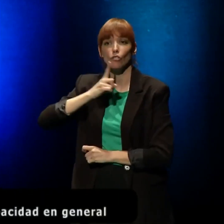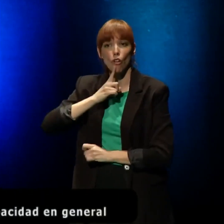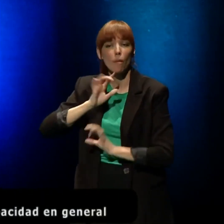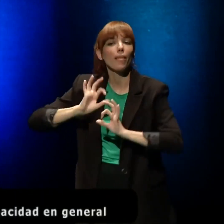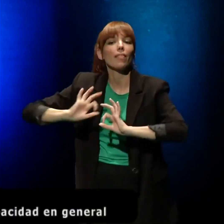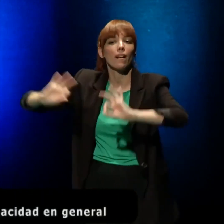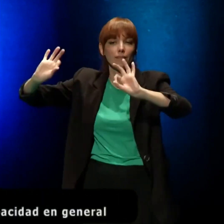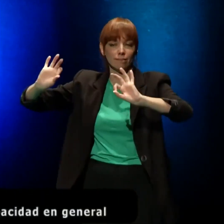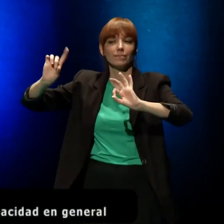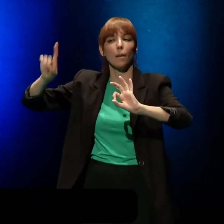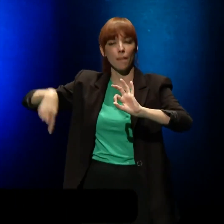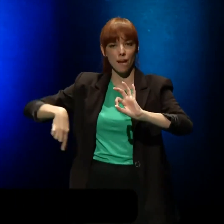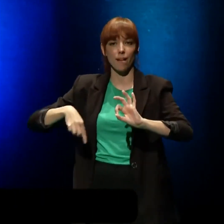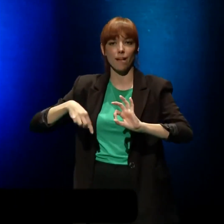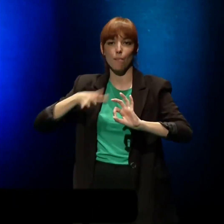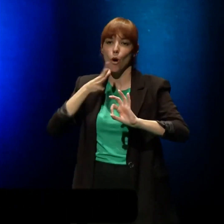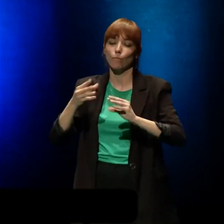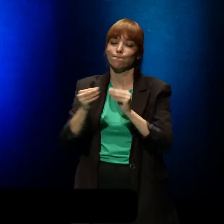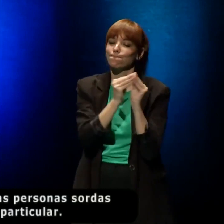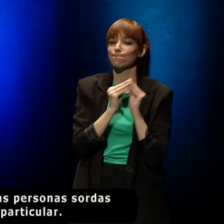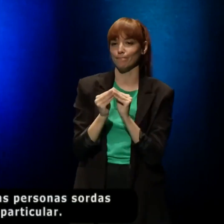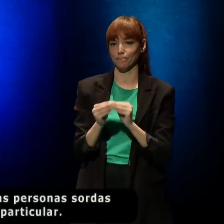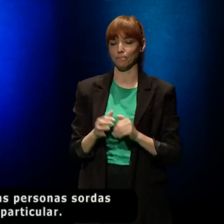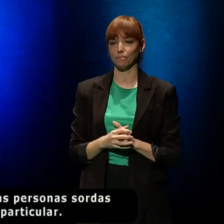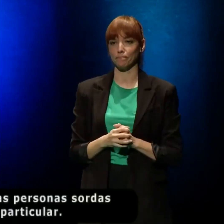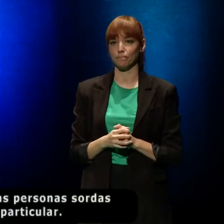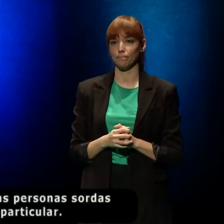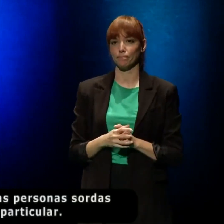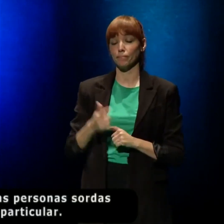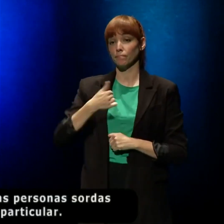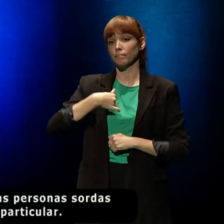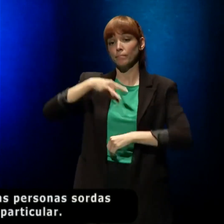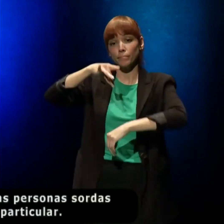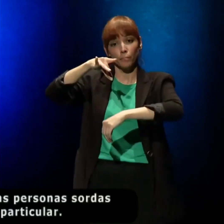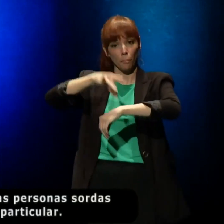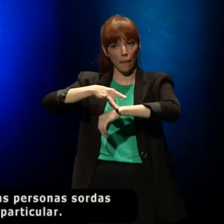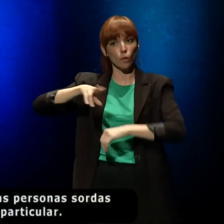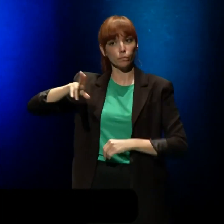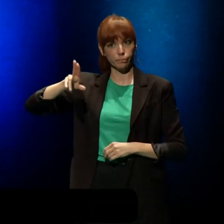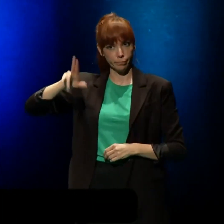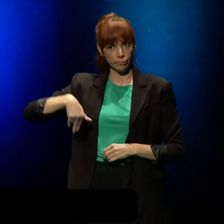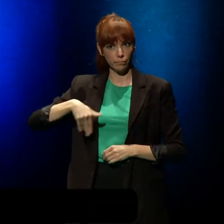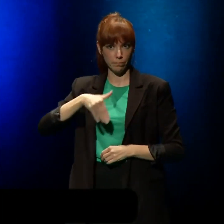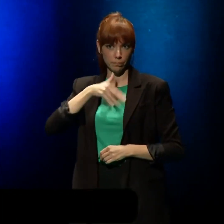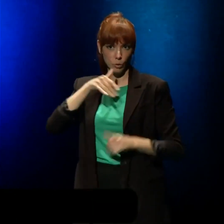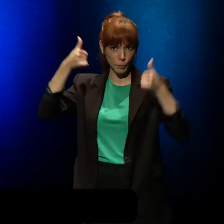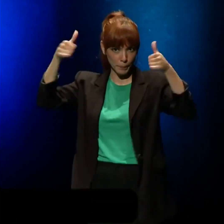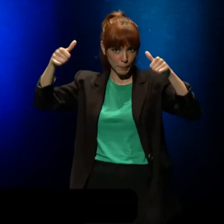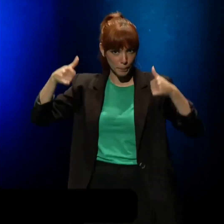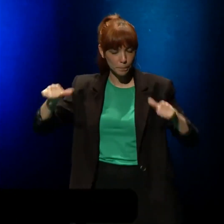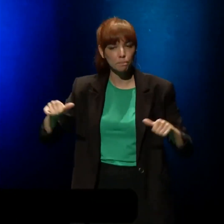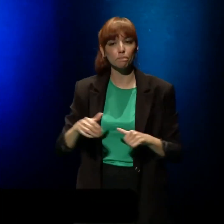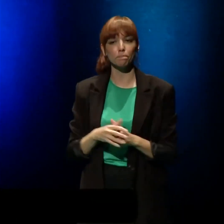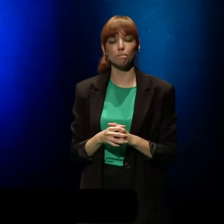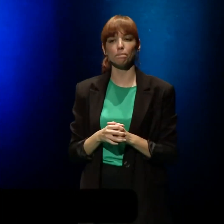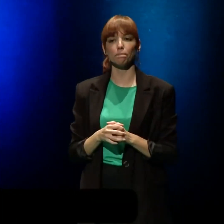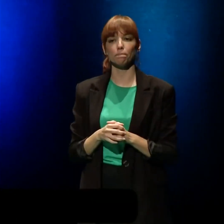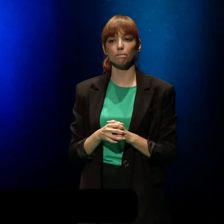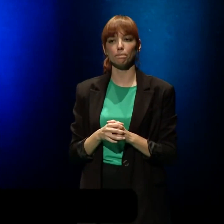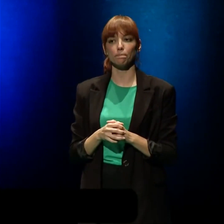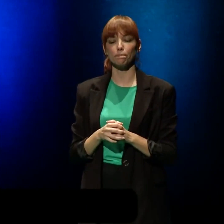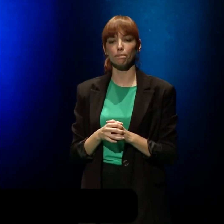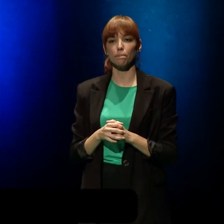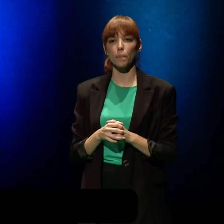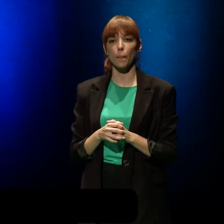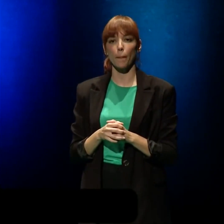particular. Yo soy médico de formación, separado